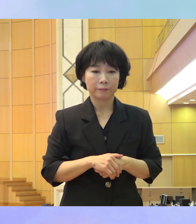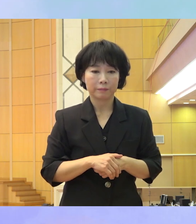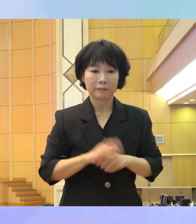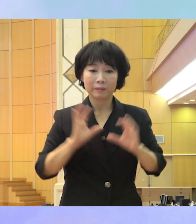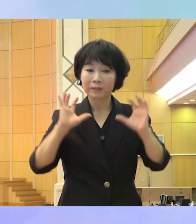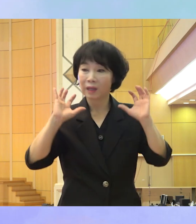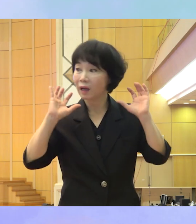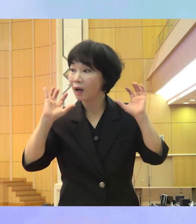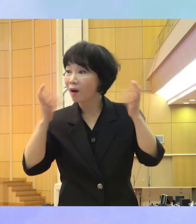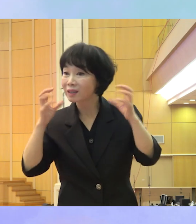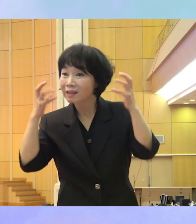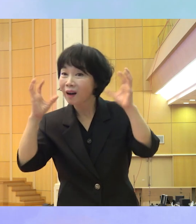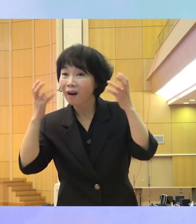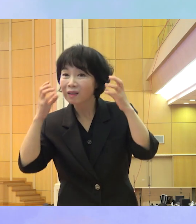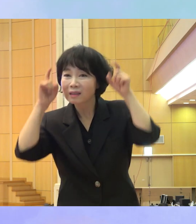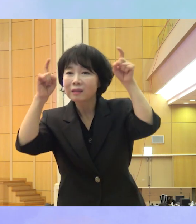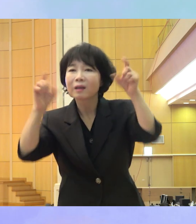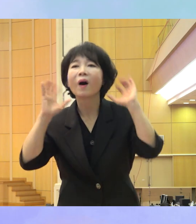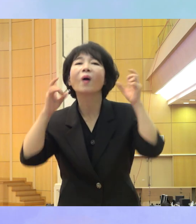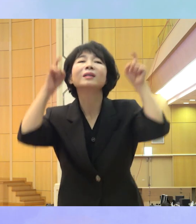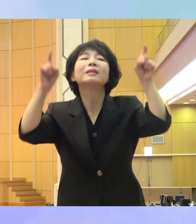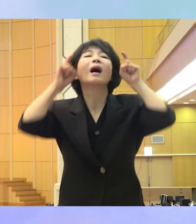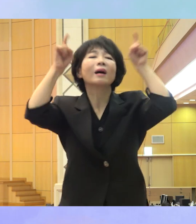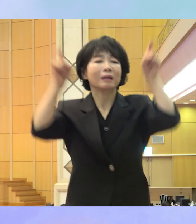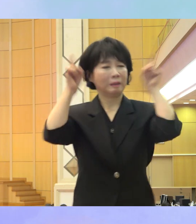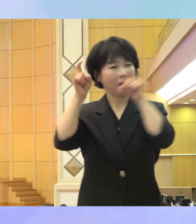어린 양이라고 하는 것은